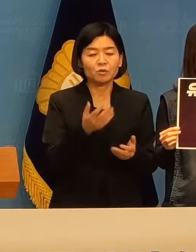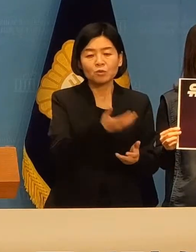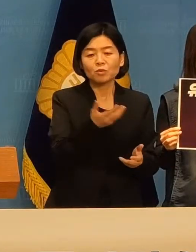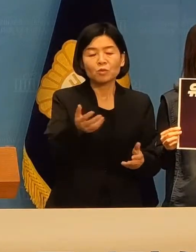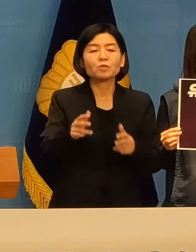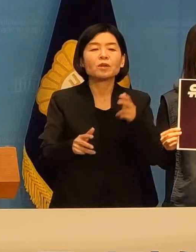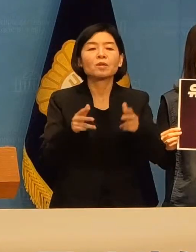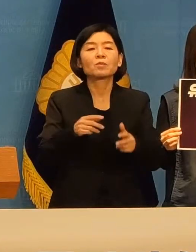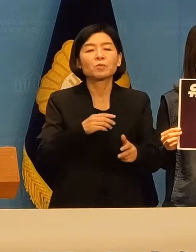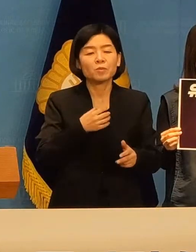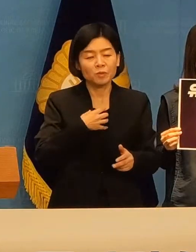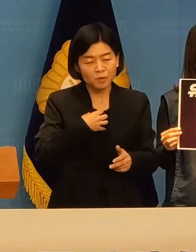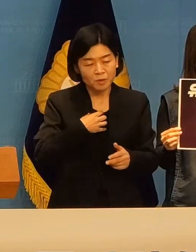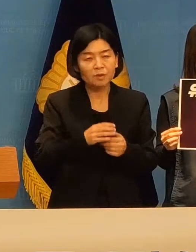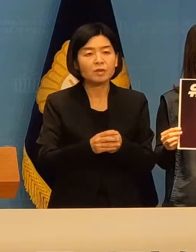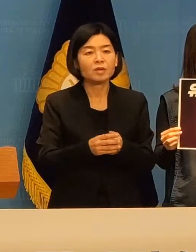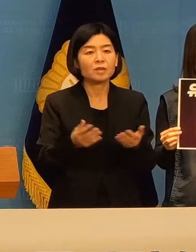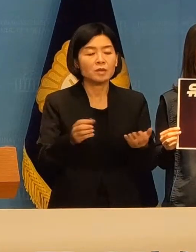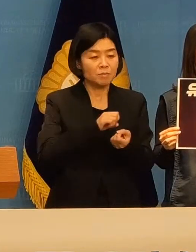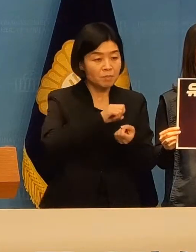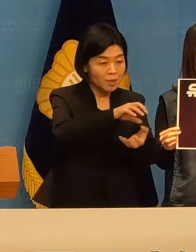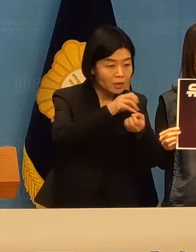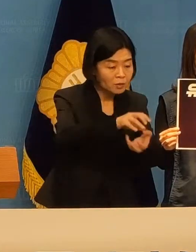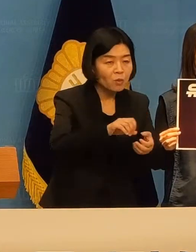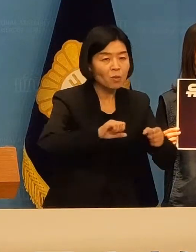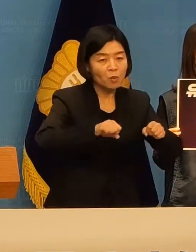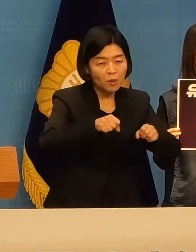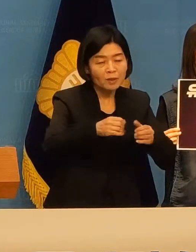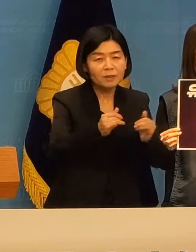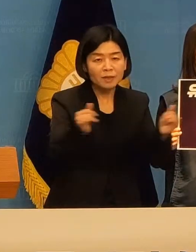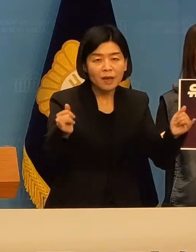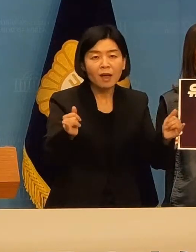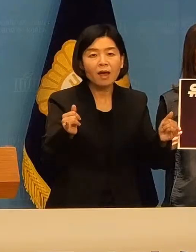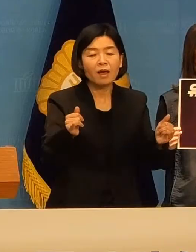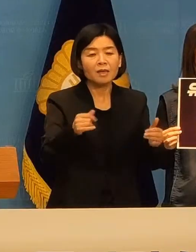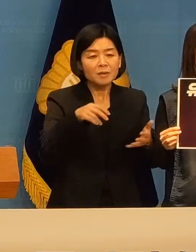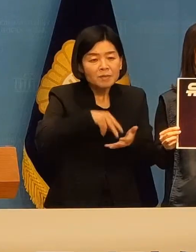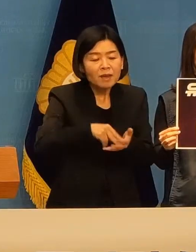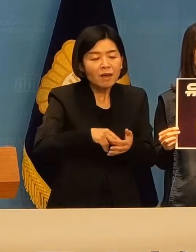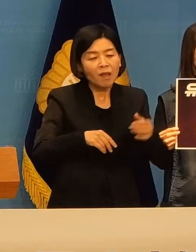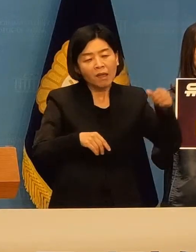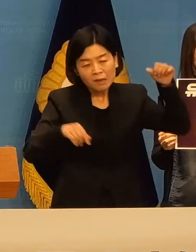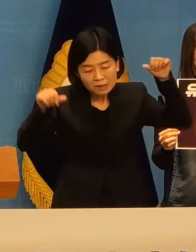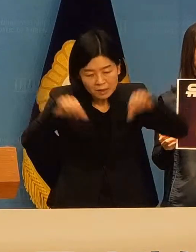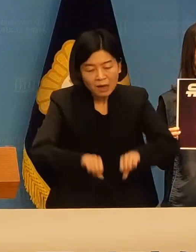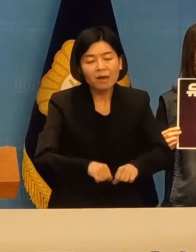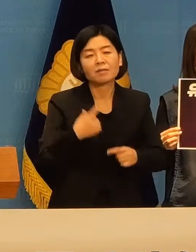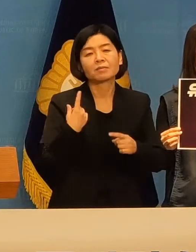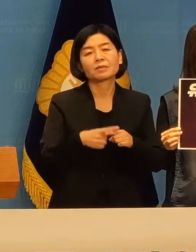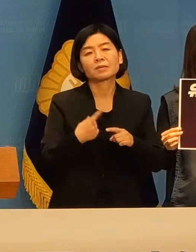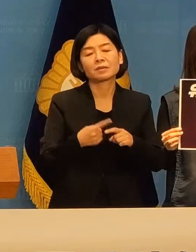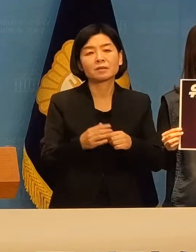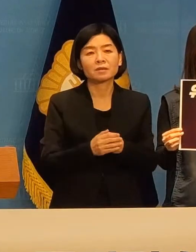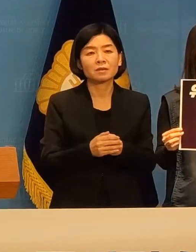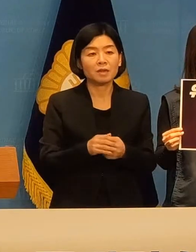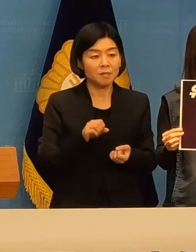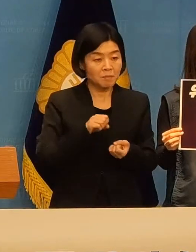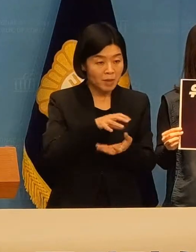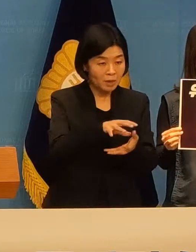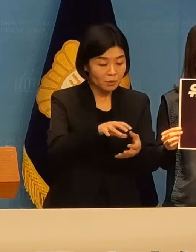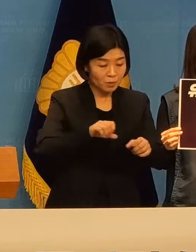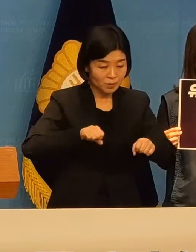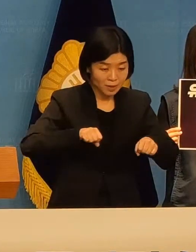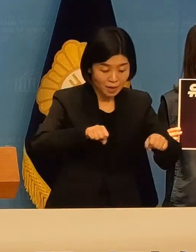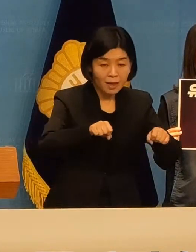특수고용 노동자 배송기사에게는 재앙입니다. 저희는 배송 차량에 각